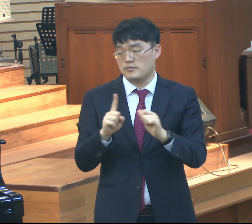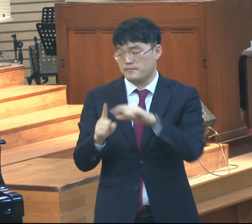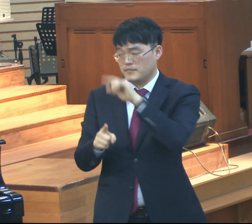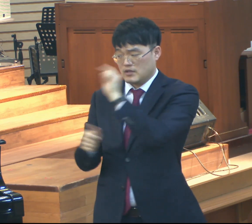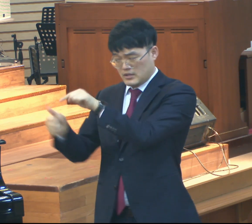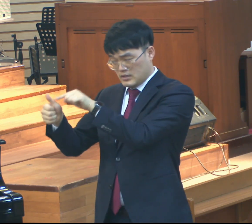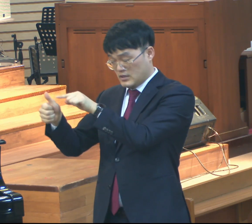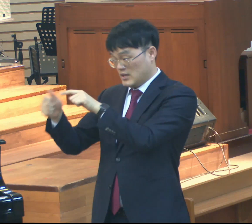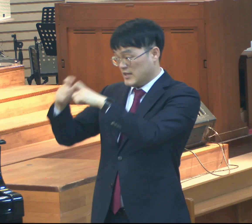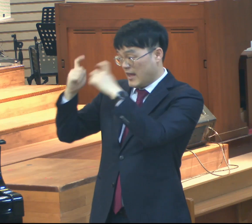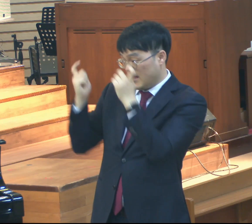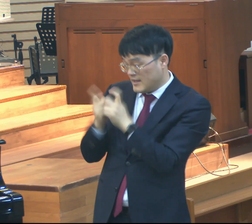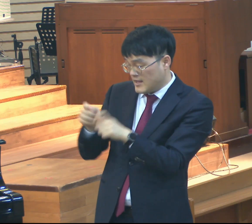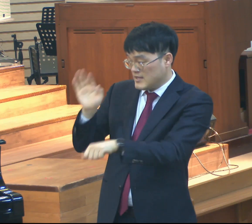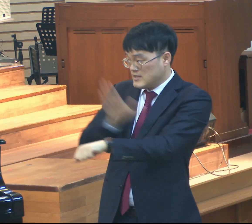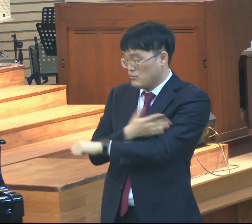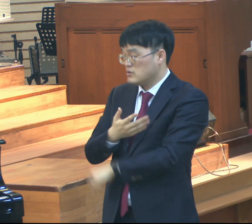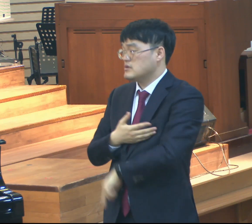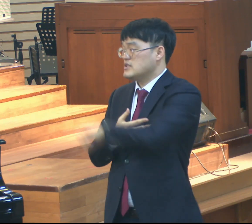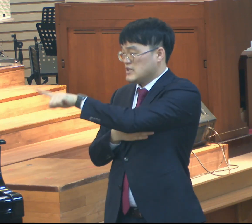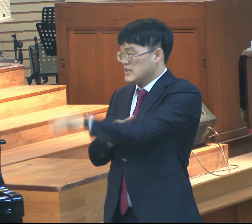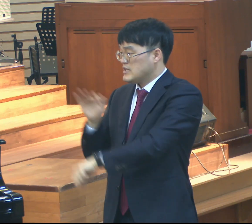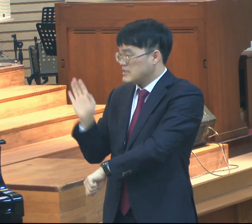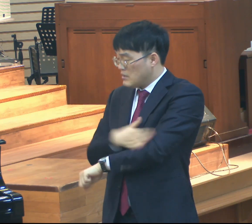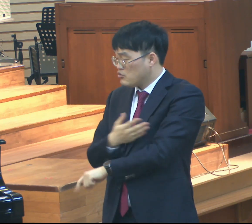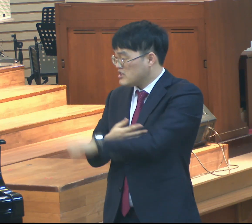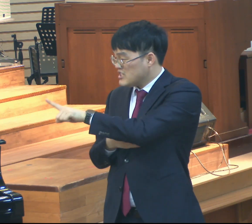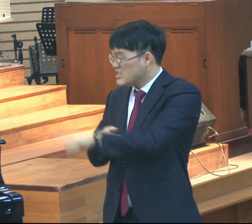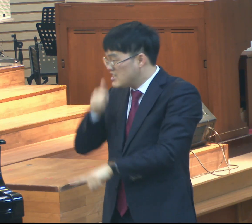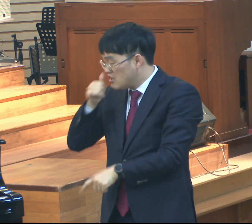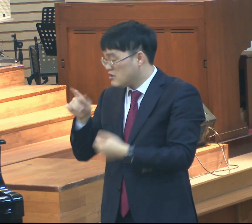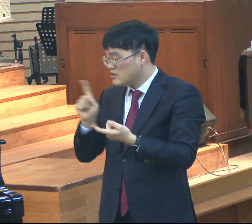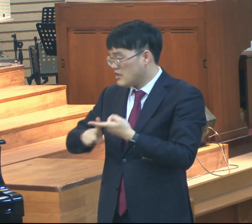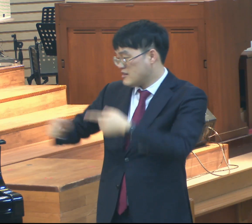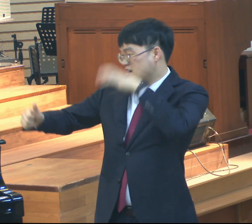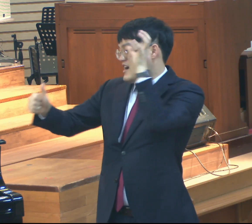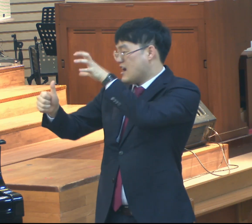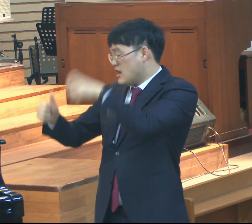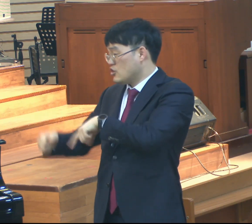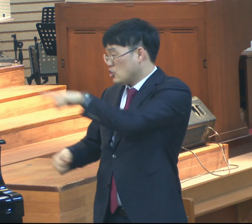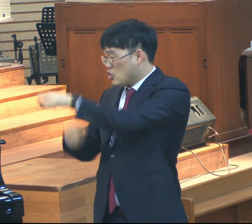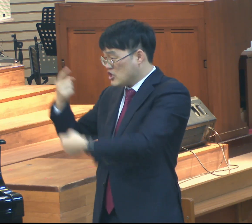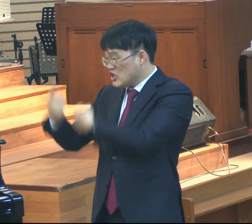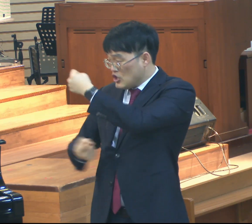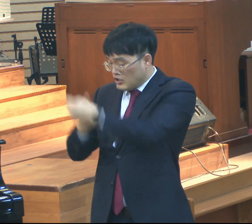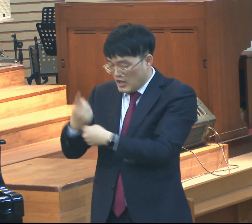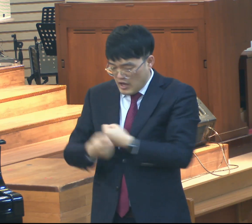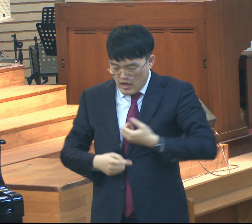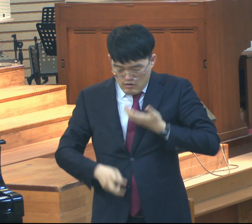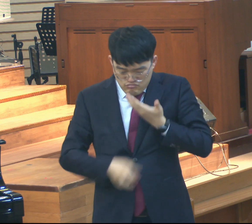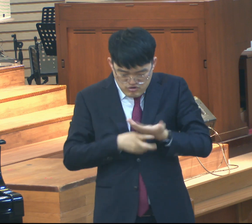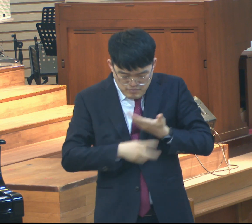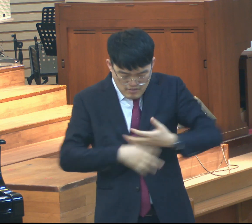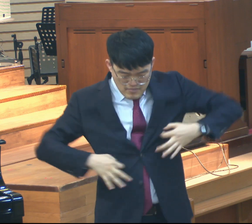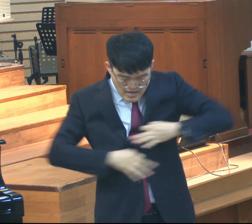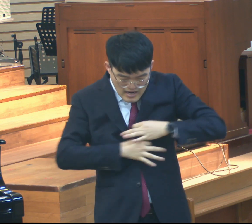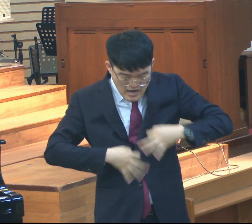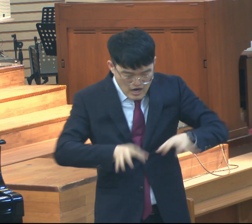개인적인 잘못을 들추어내서 혼을 내는 것입니다. 안나스 너 1년에 얼마 번지 내가 다 안다. 어떤 방법으로 부를